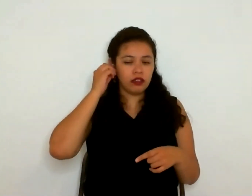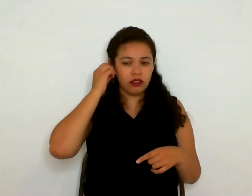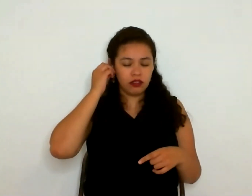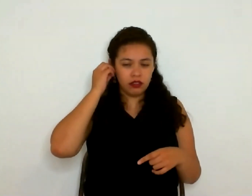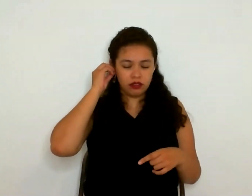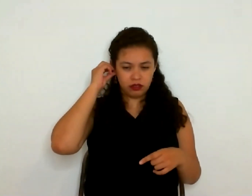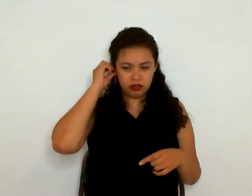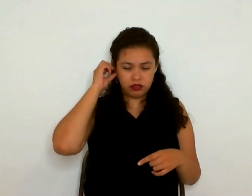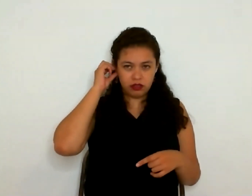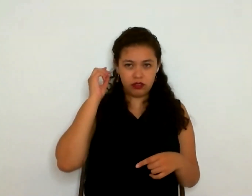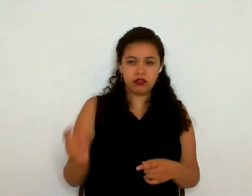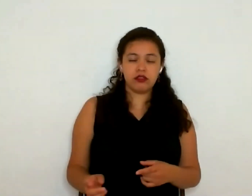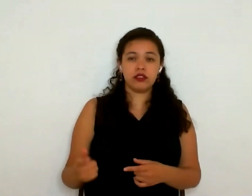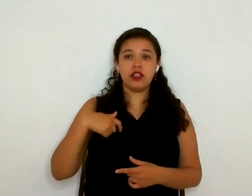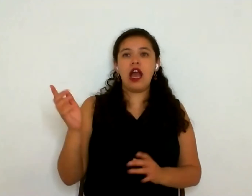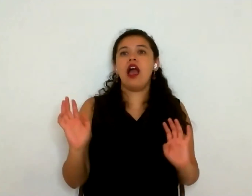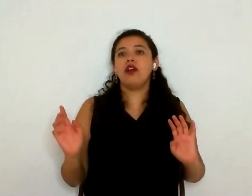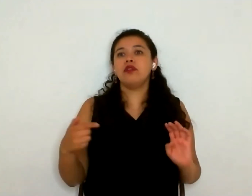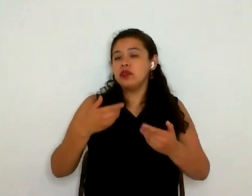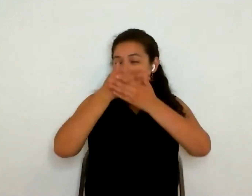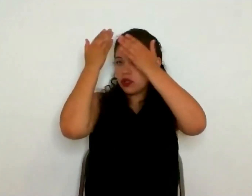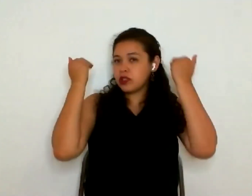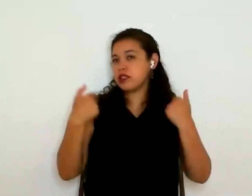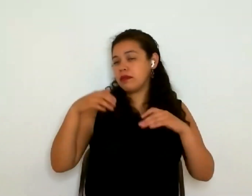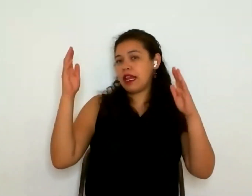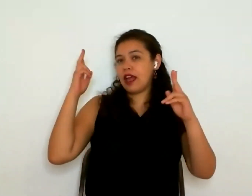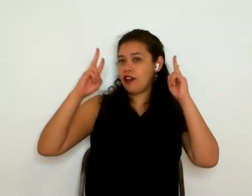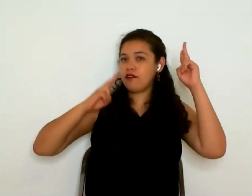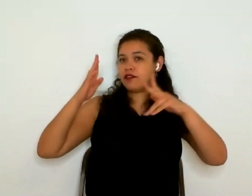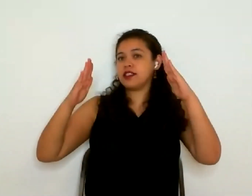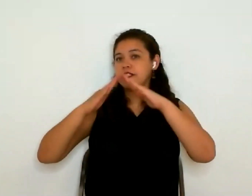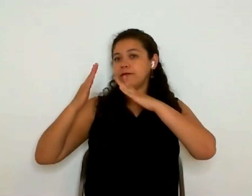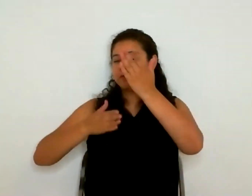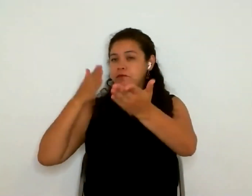y bueno yo no he sabido de que se les cobre por la visita domiciliaria